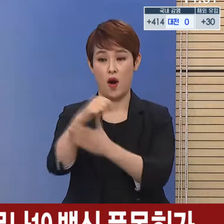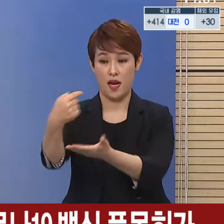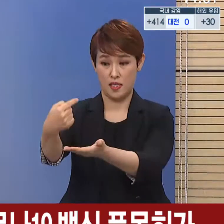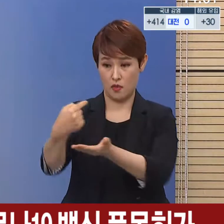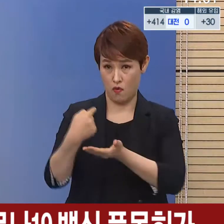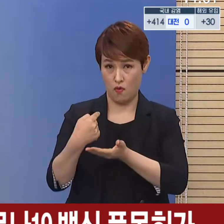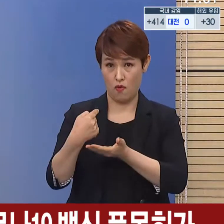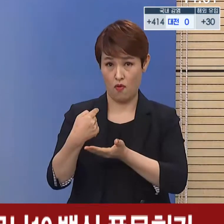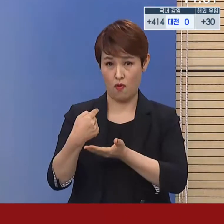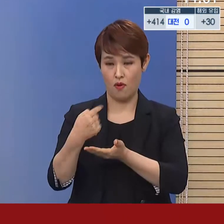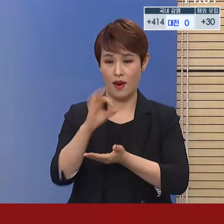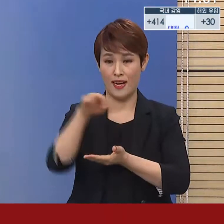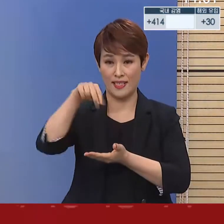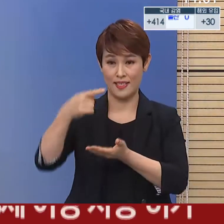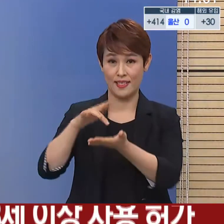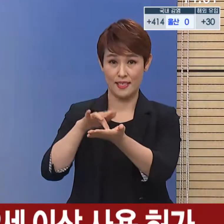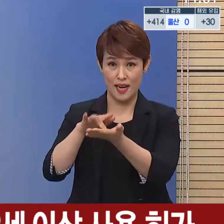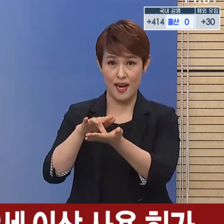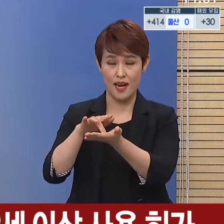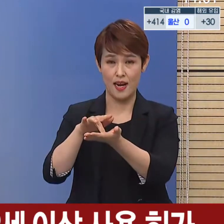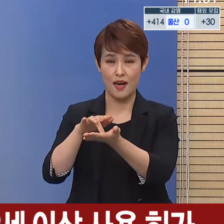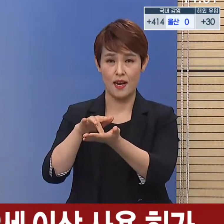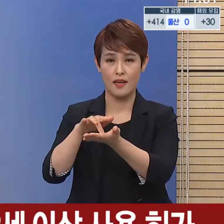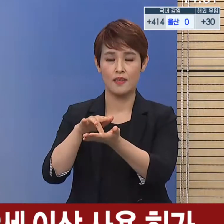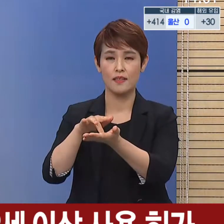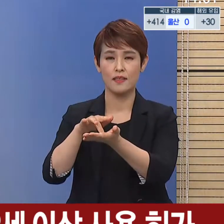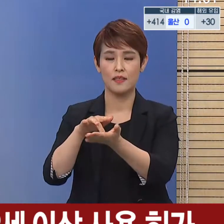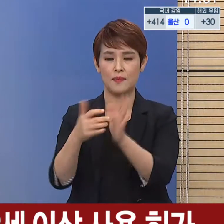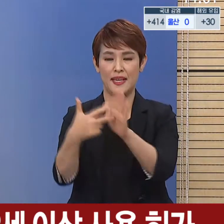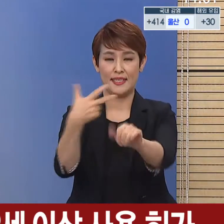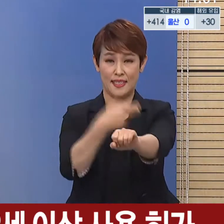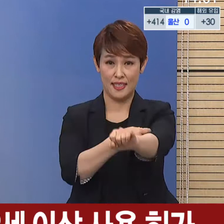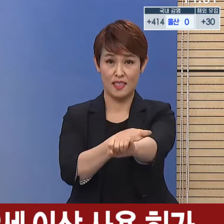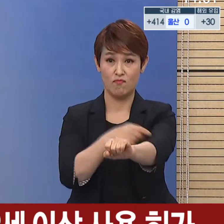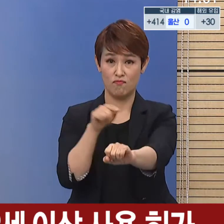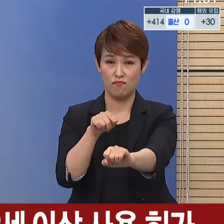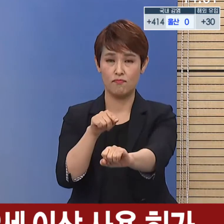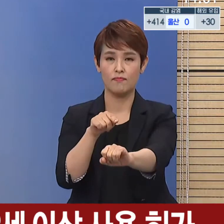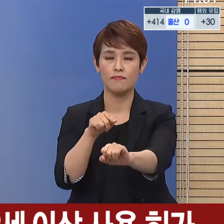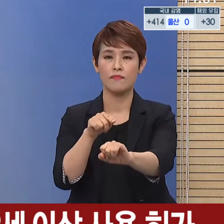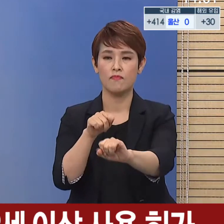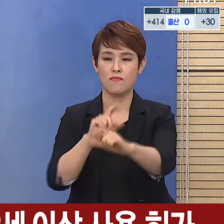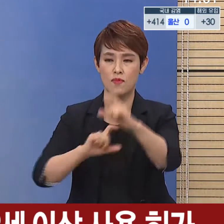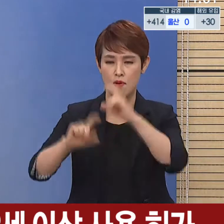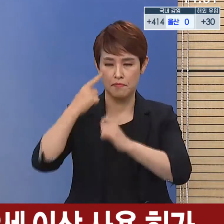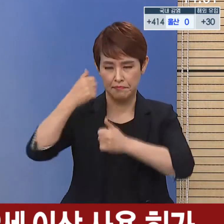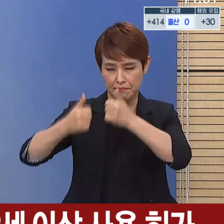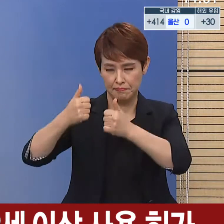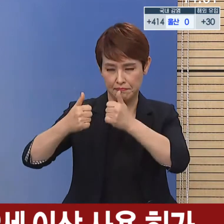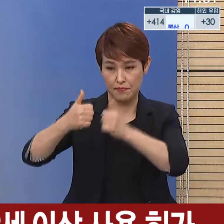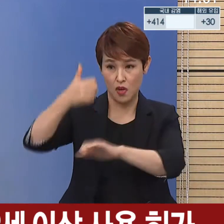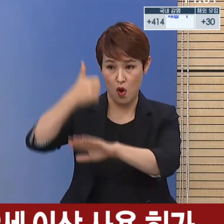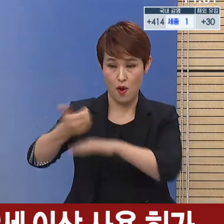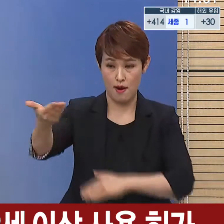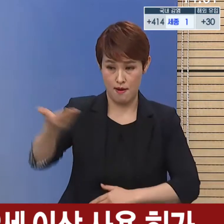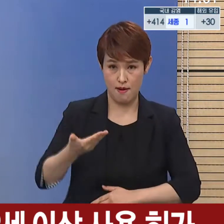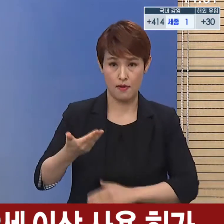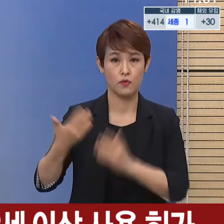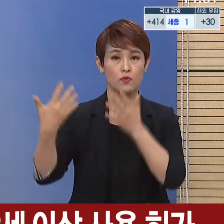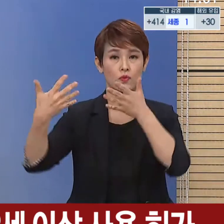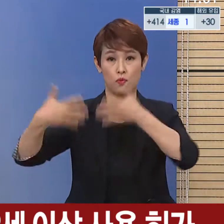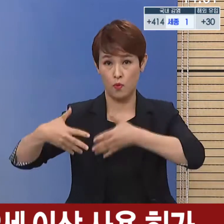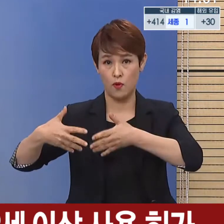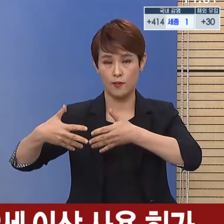신청한 한국아스트라제네카 코비드19 백신주에 대해 추가 임상시험 결과 등을 제출하는